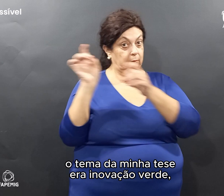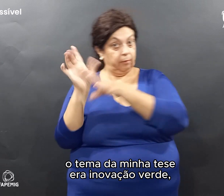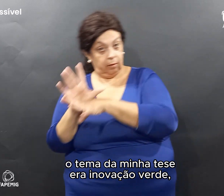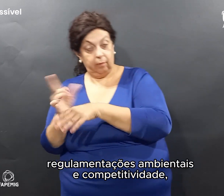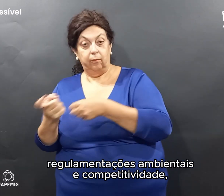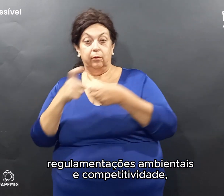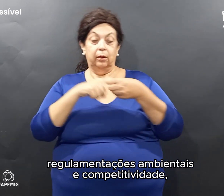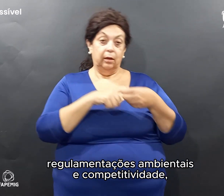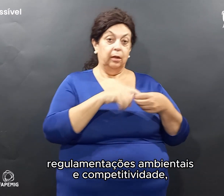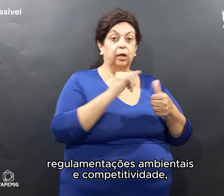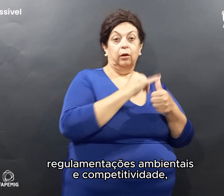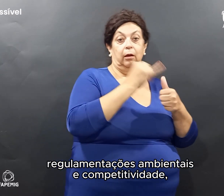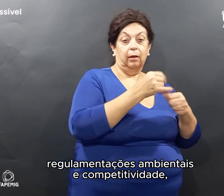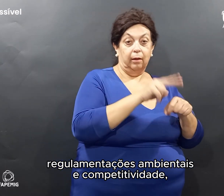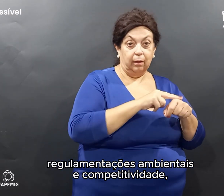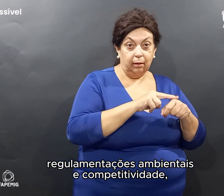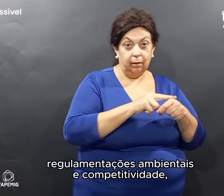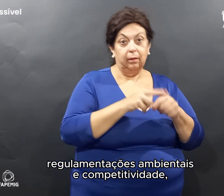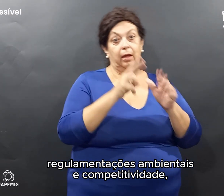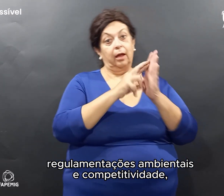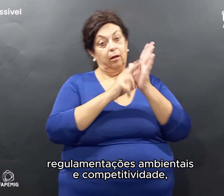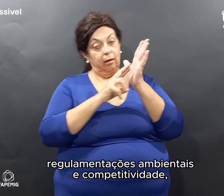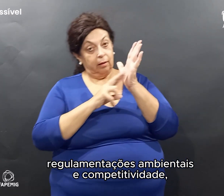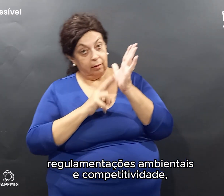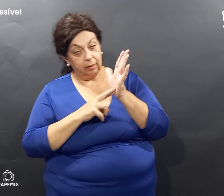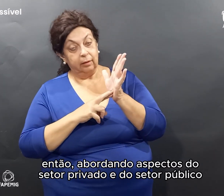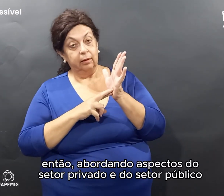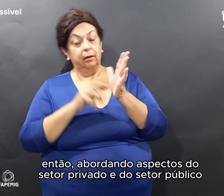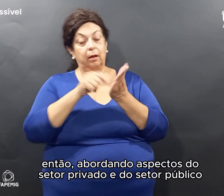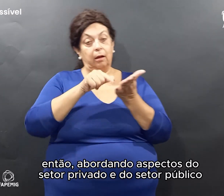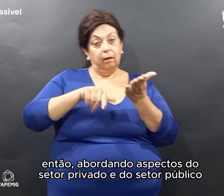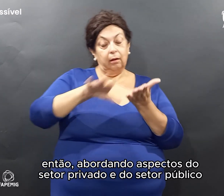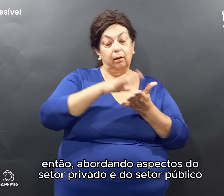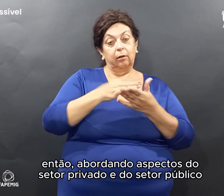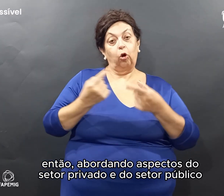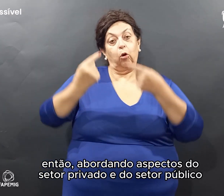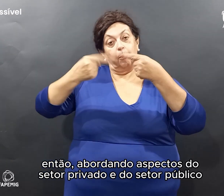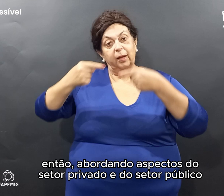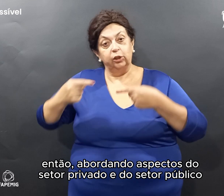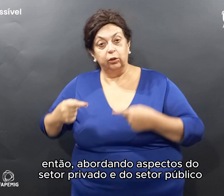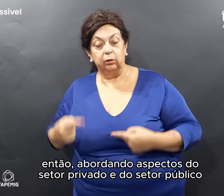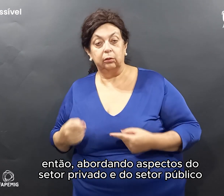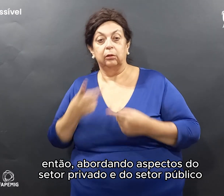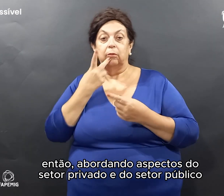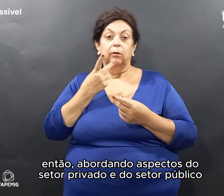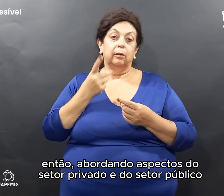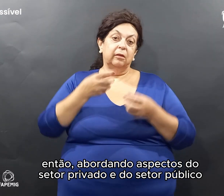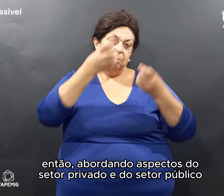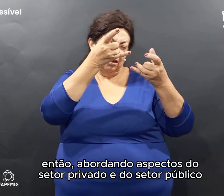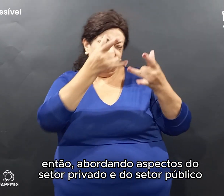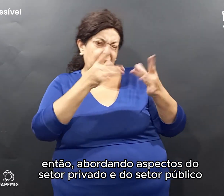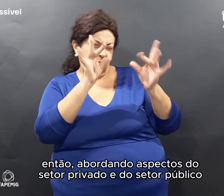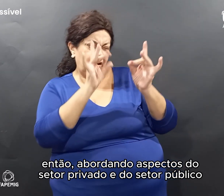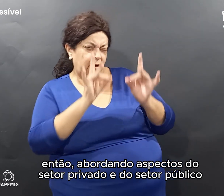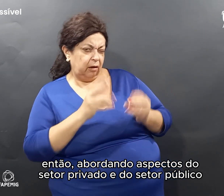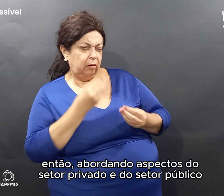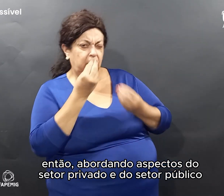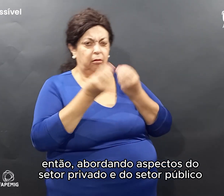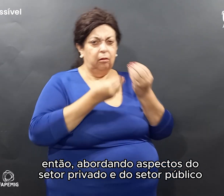verde, regulamentações ambientais e competitividade, então abordando aí aspectos do setor privado e do